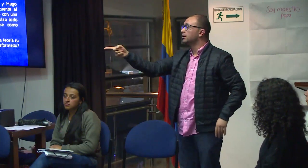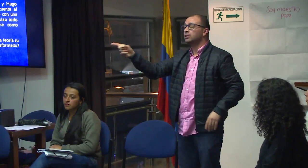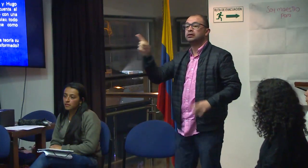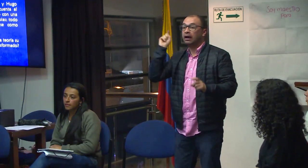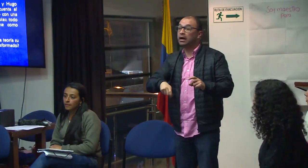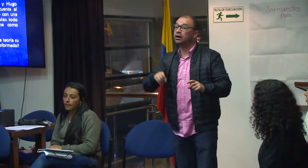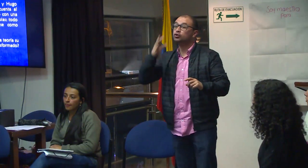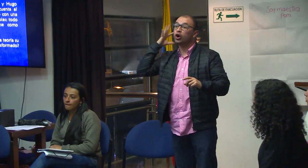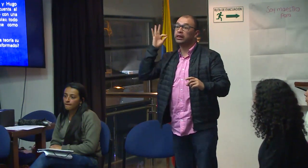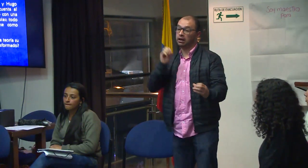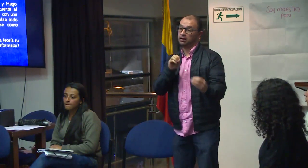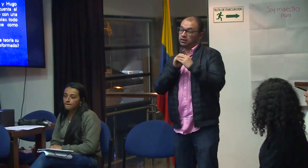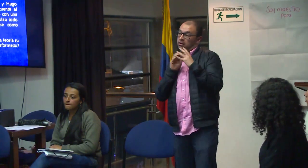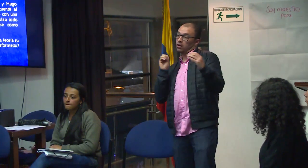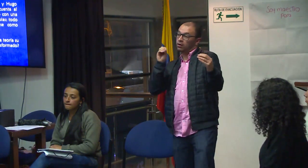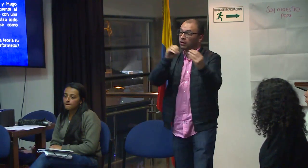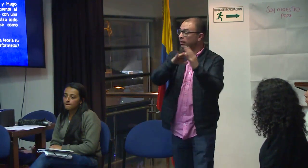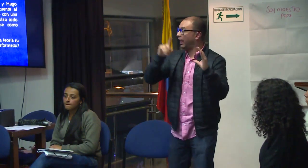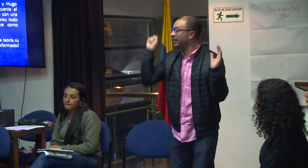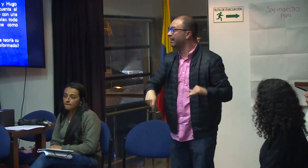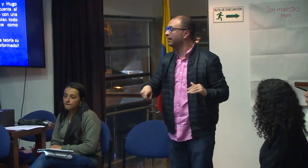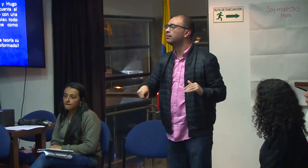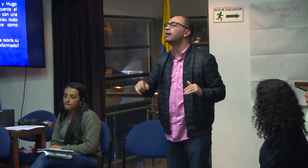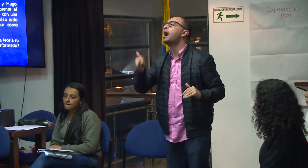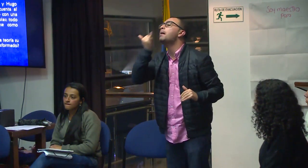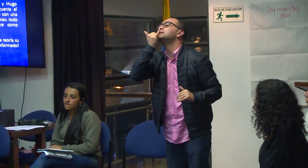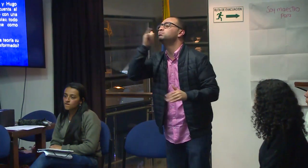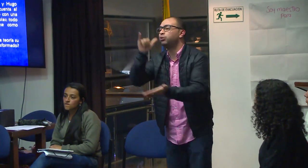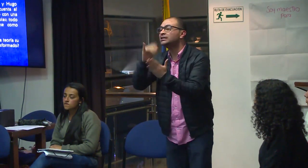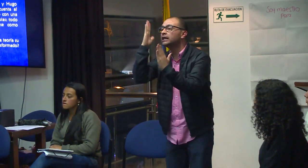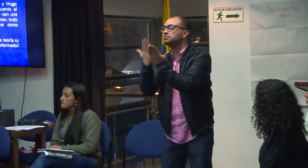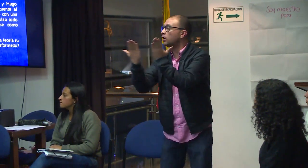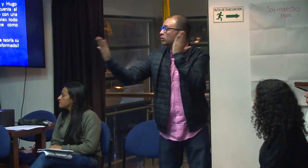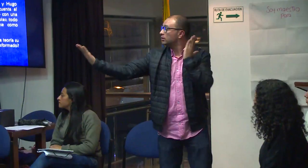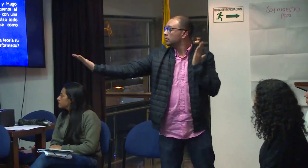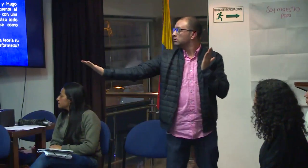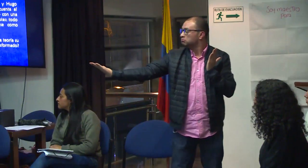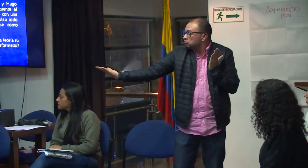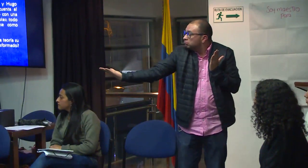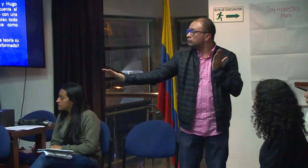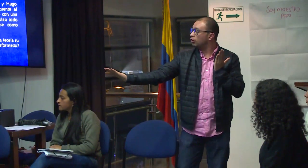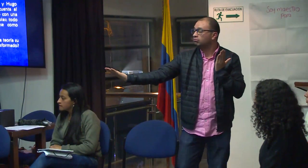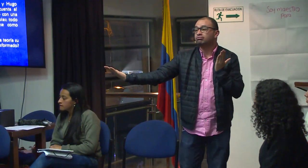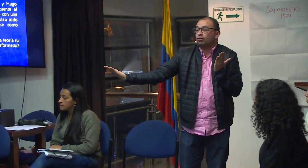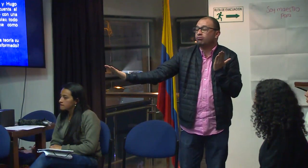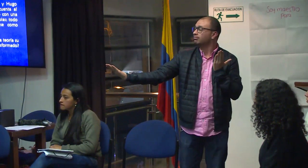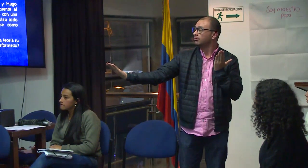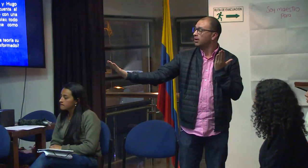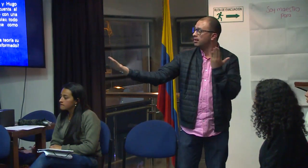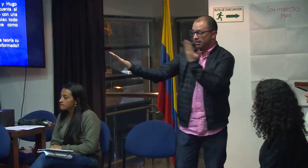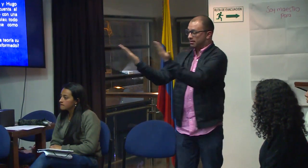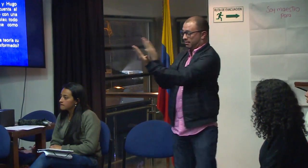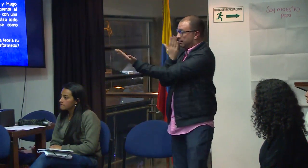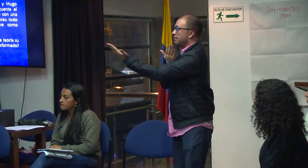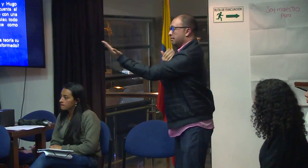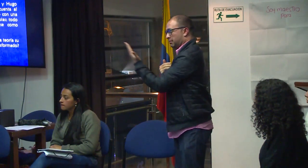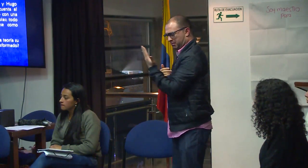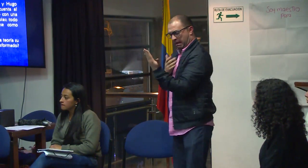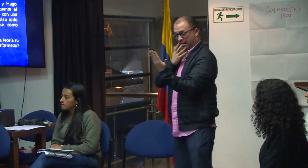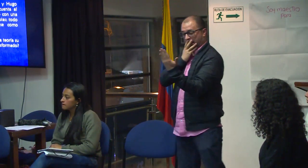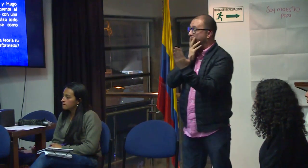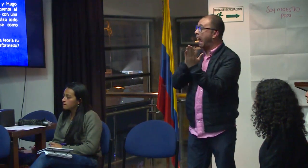parecen importantes que, frente a lo que dice David. Es cómo también nosotros como personas sordas nos podemos integrar y adaptar y entender al